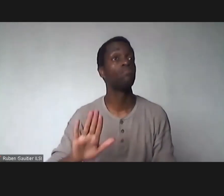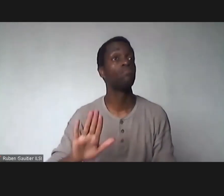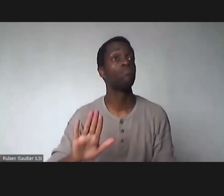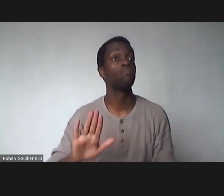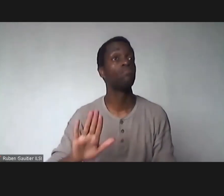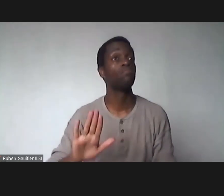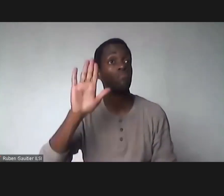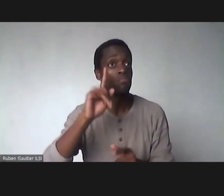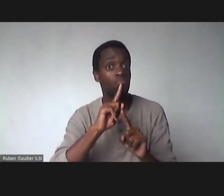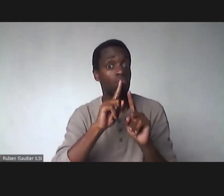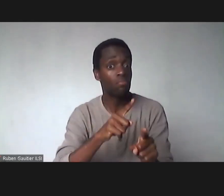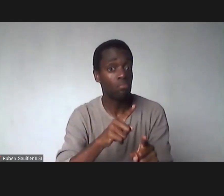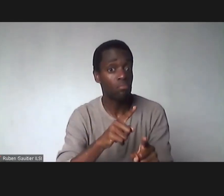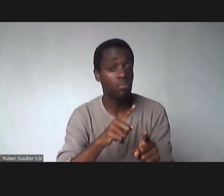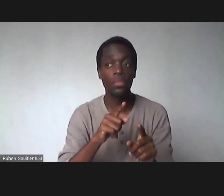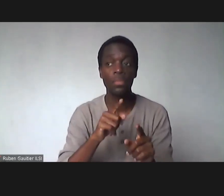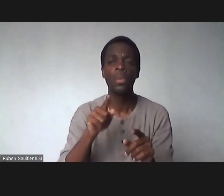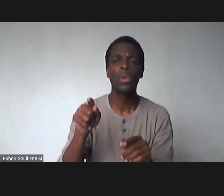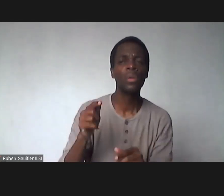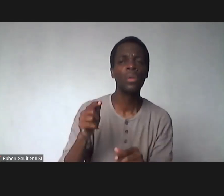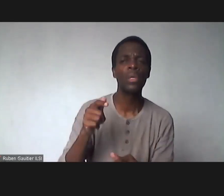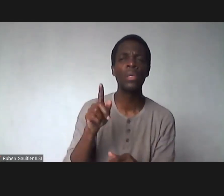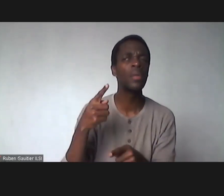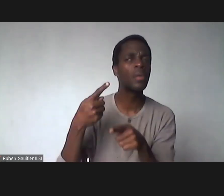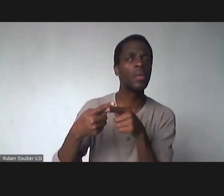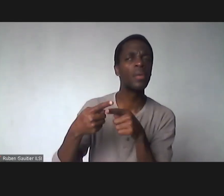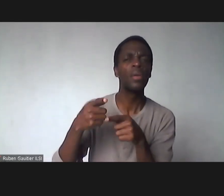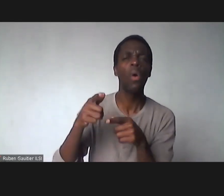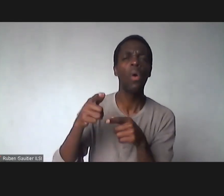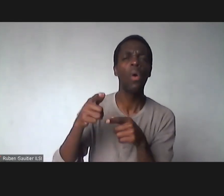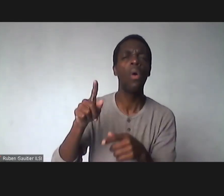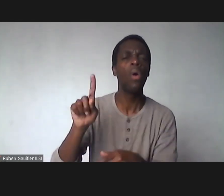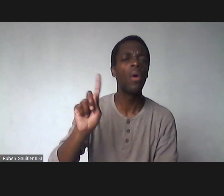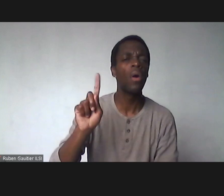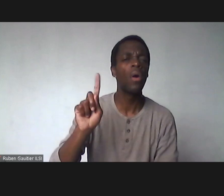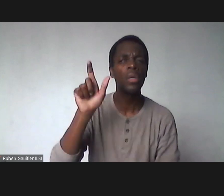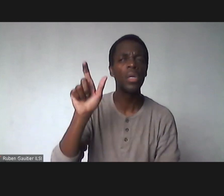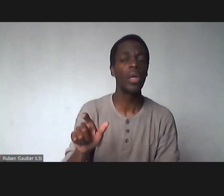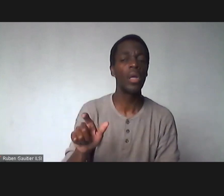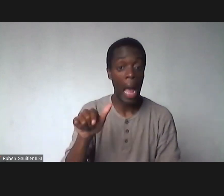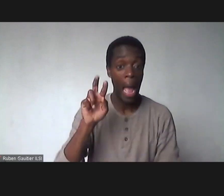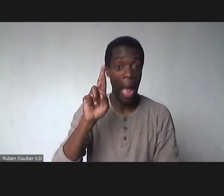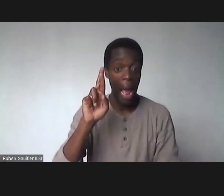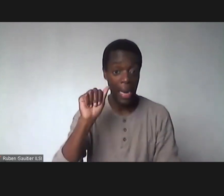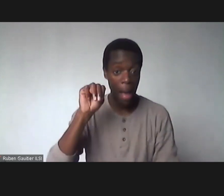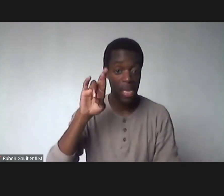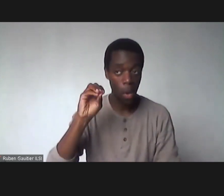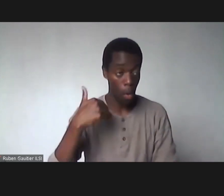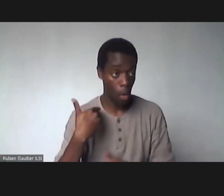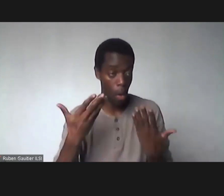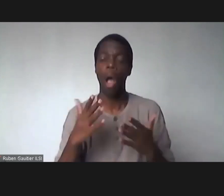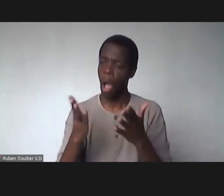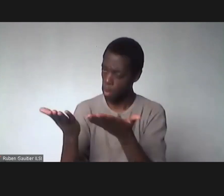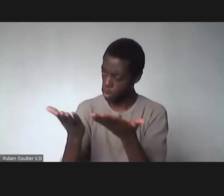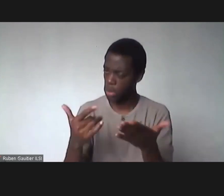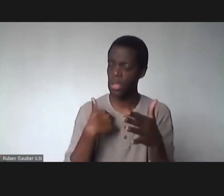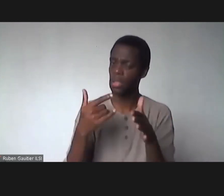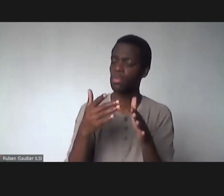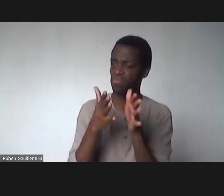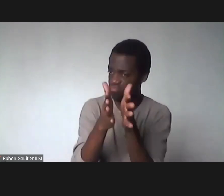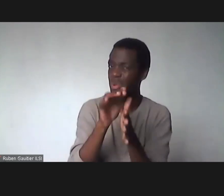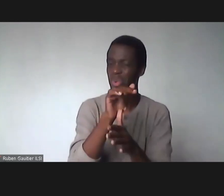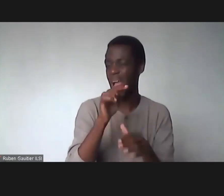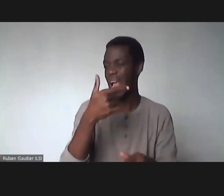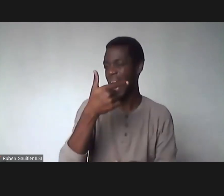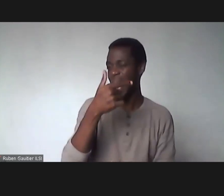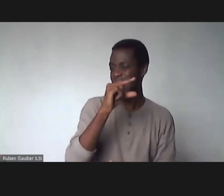Ramiro. Sí, porque Elizabeth dijo que podías intervenir de repente. Si puedes dar algún comentario sobre esto, alguna respuesta sobre lo que está preguntando Guillermo,